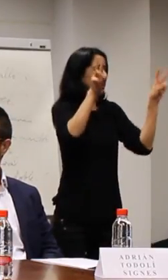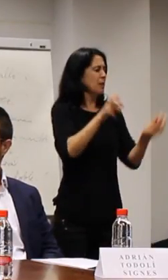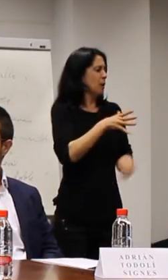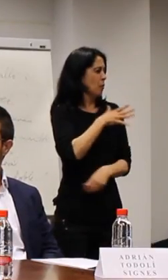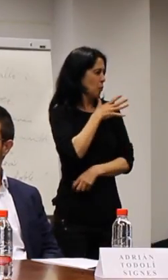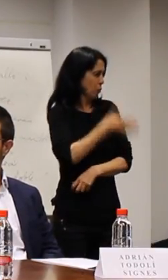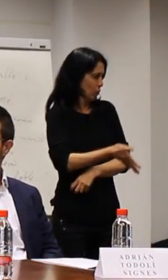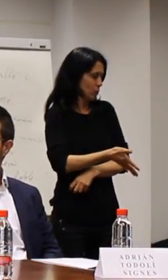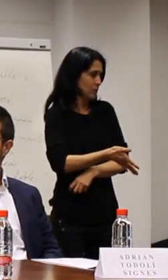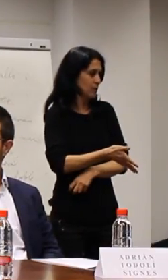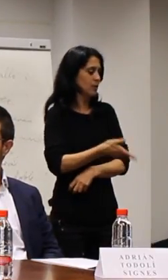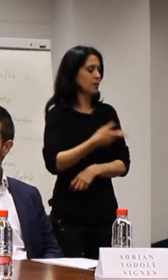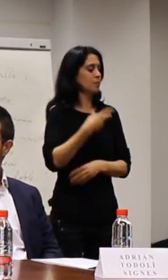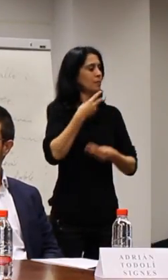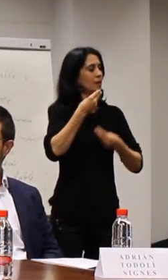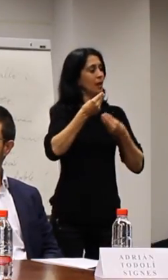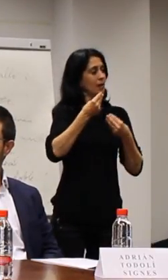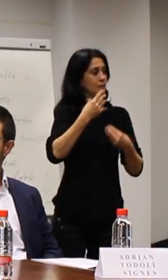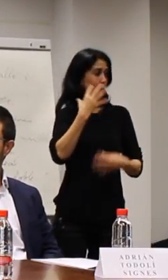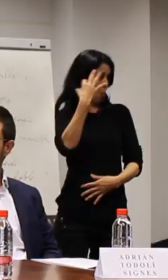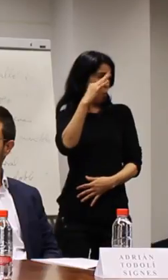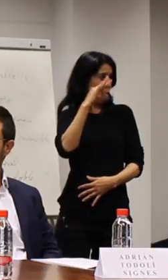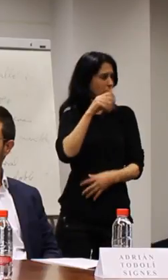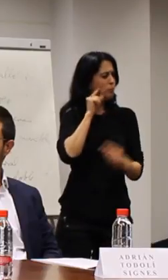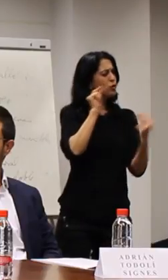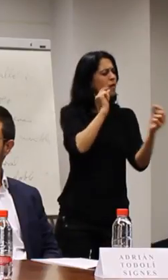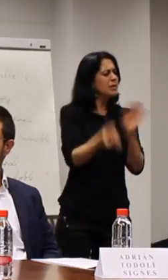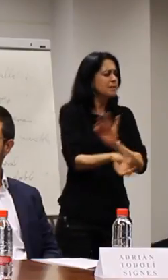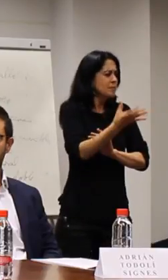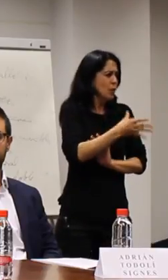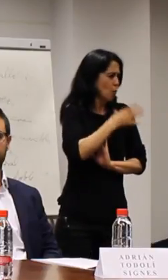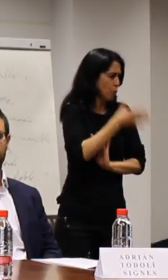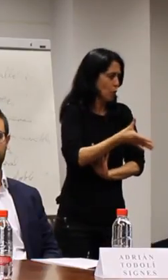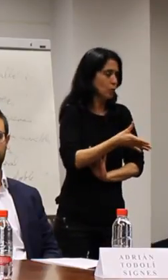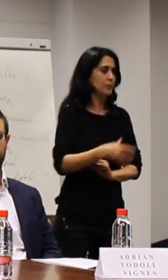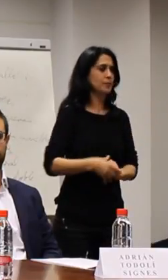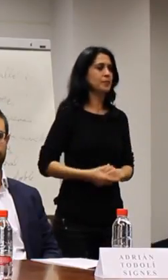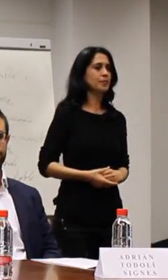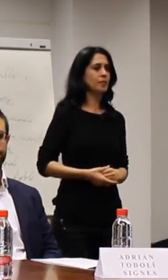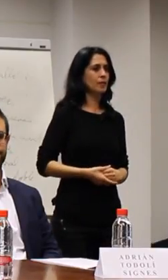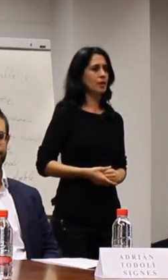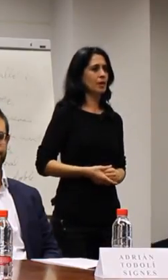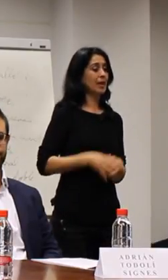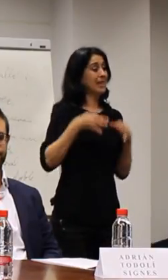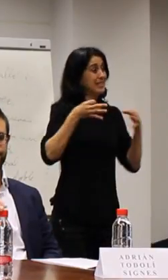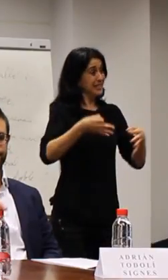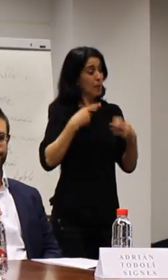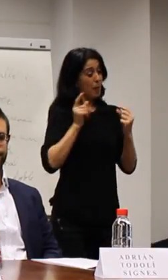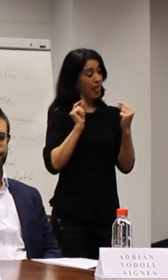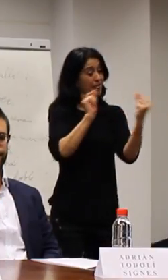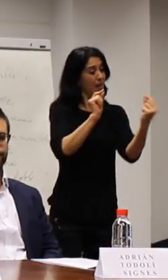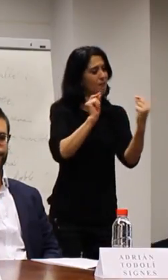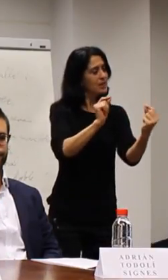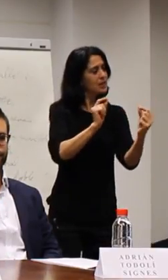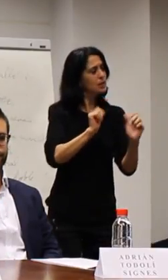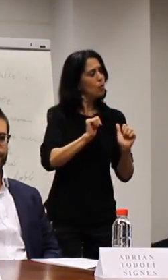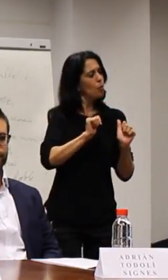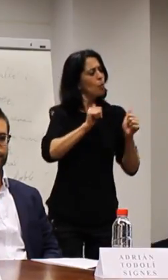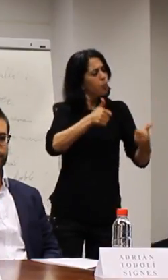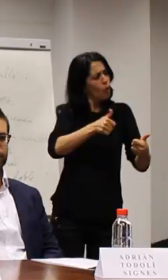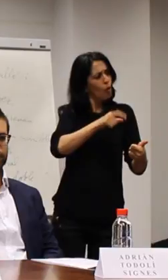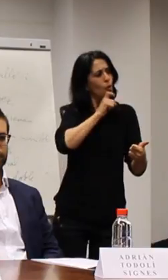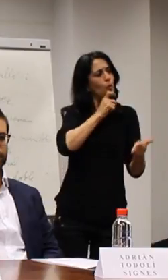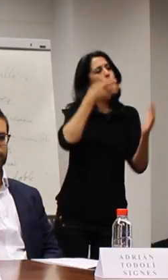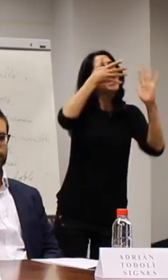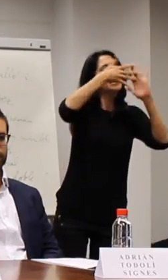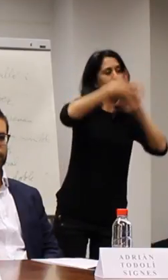fem des de Podem i que m'agradaria, sempre comença aquest debat partint d'aquesta qüestió,